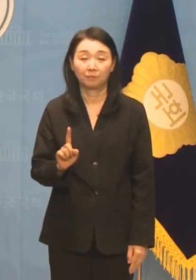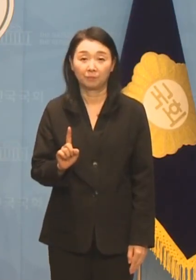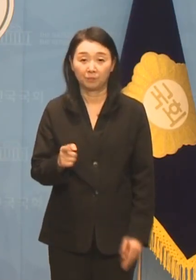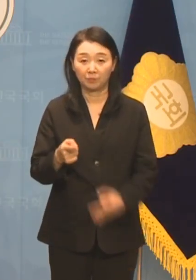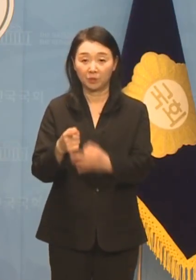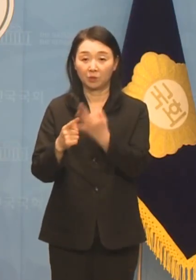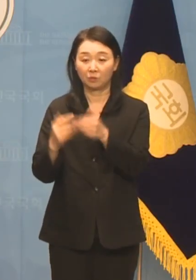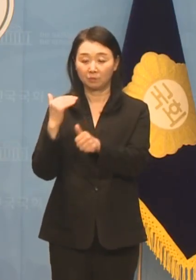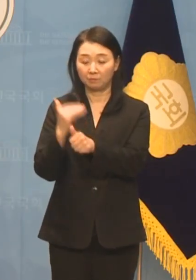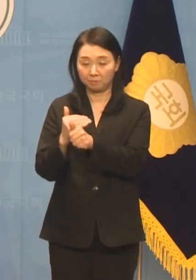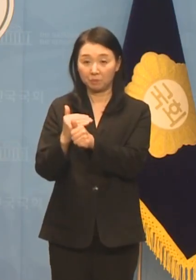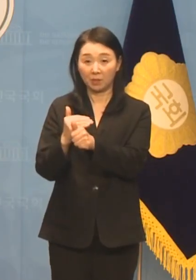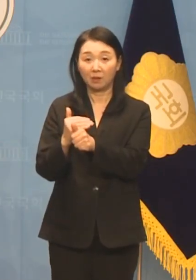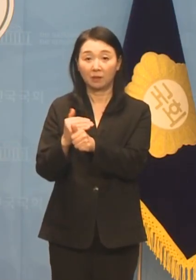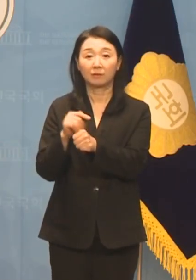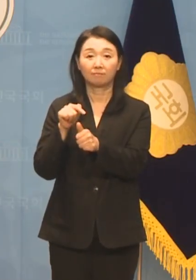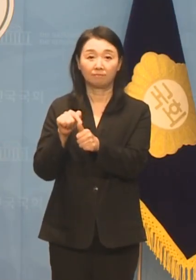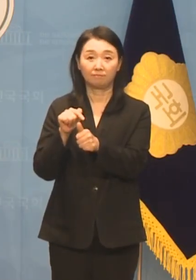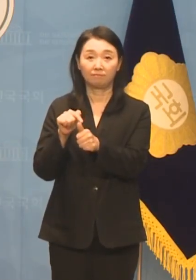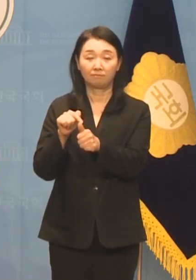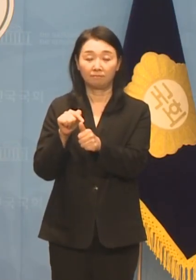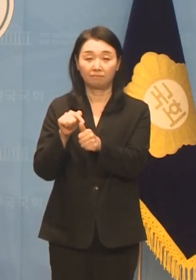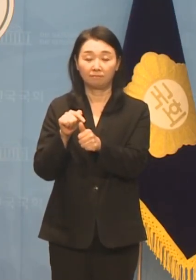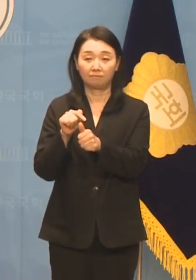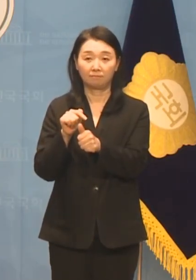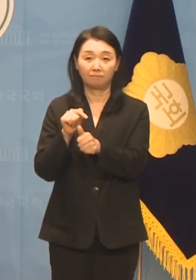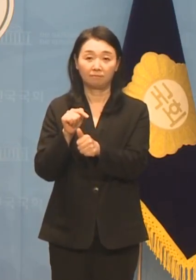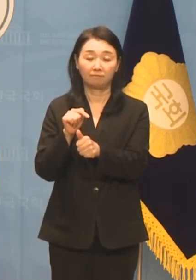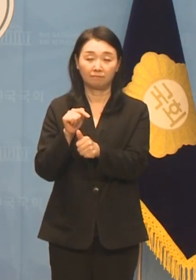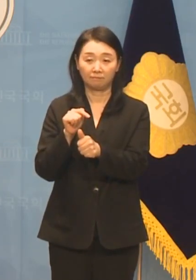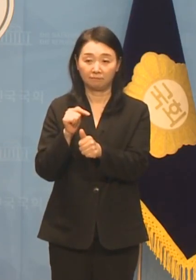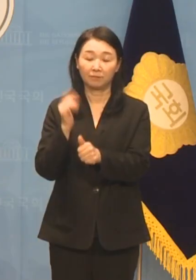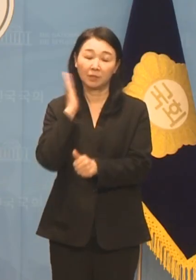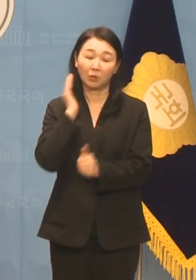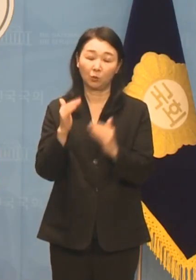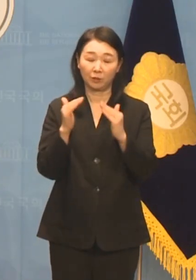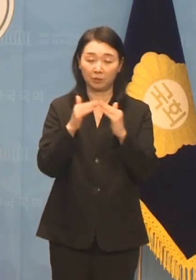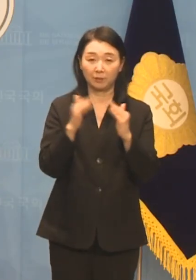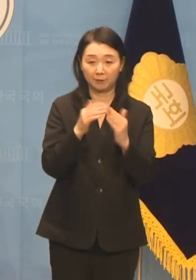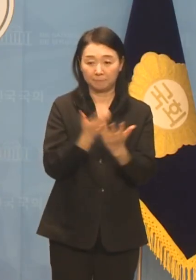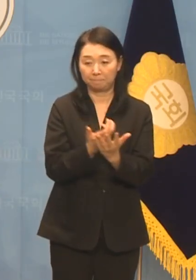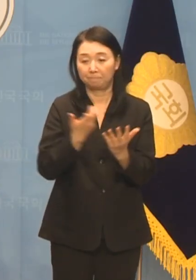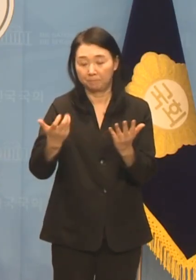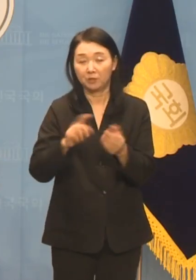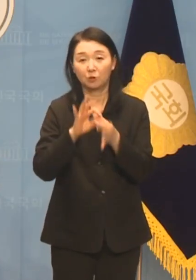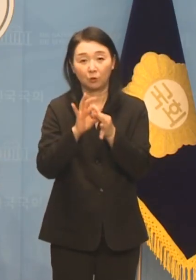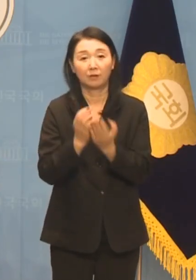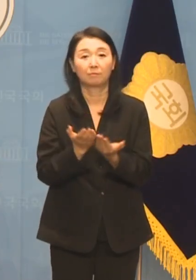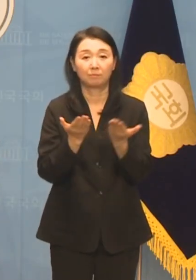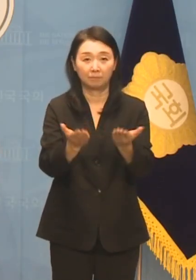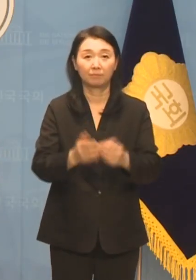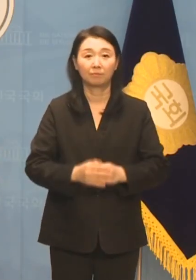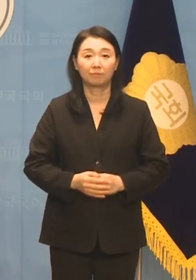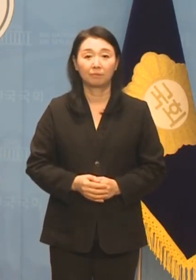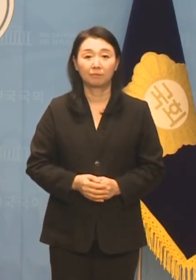파면된 윤석열 전 대통령이 대통령 관저를 떠났습니다. 관련해서 한 말씀 드리겠습니다.